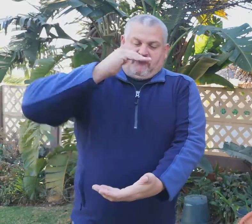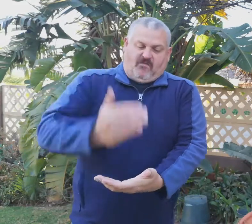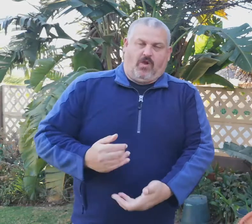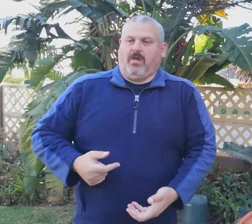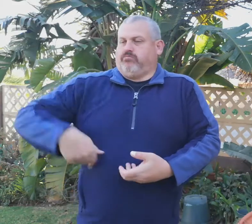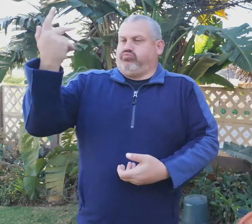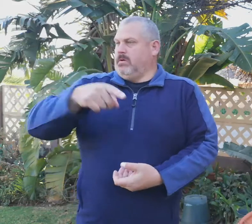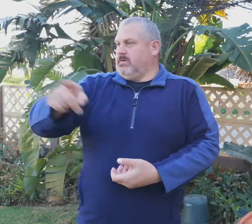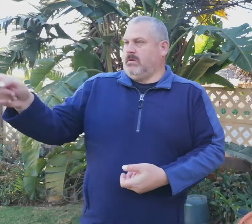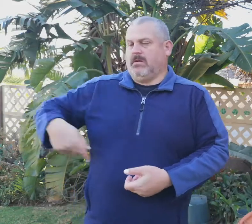vol